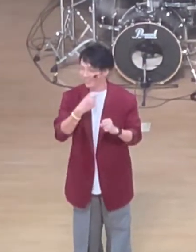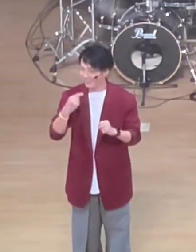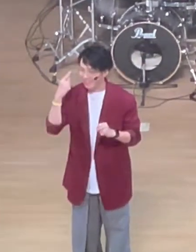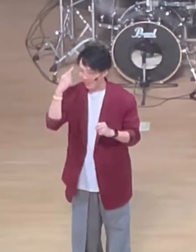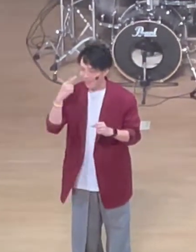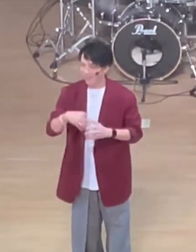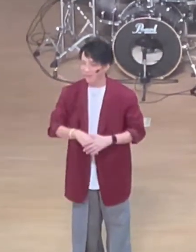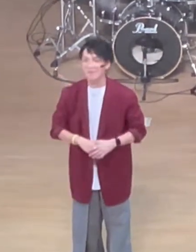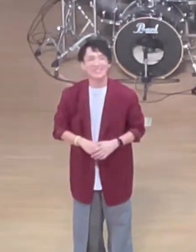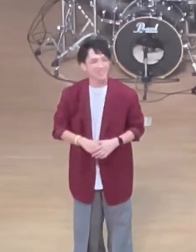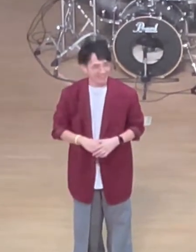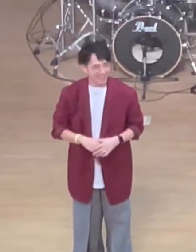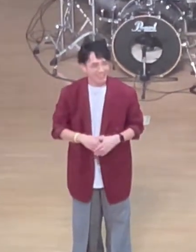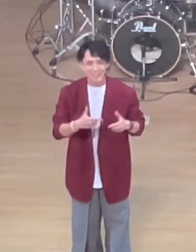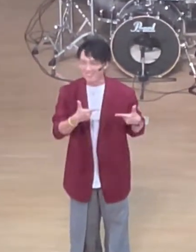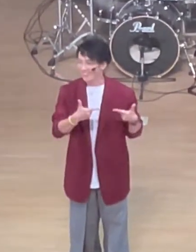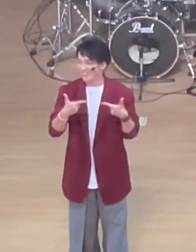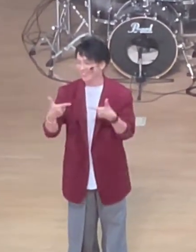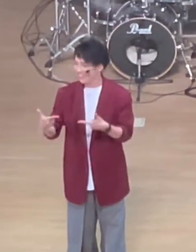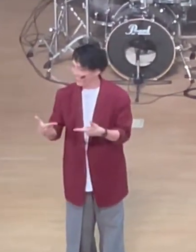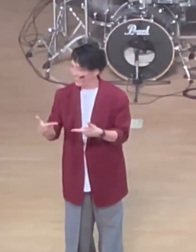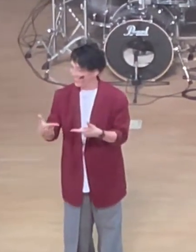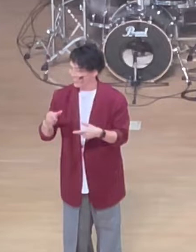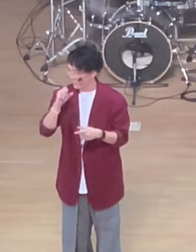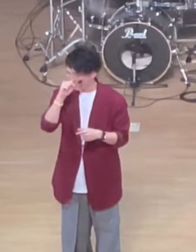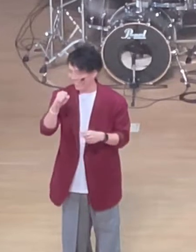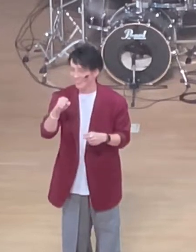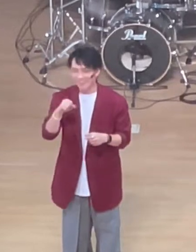やっていきたいと思いますので、ゆっく